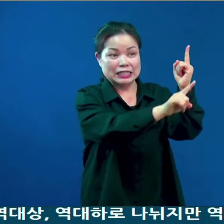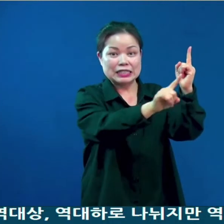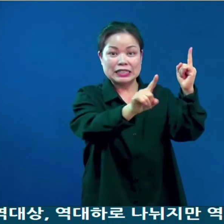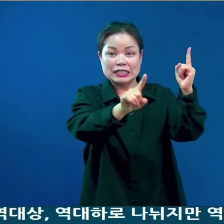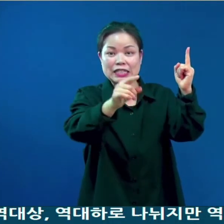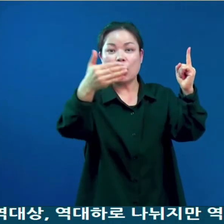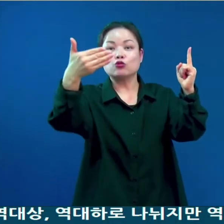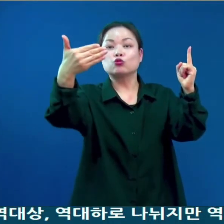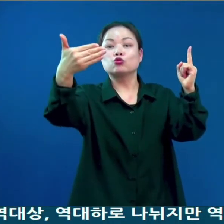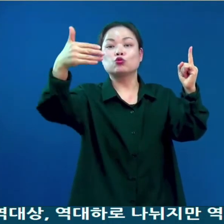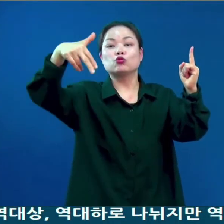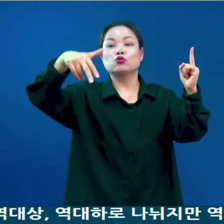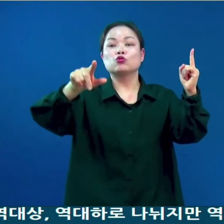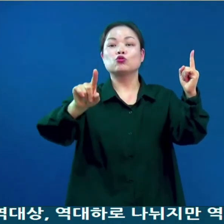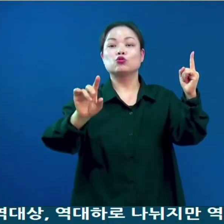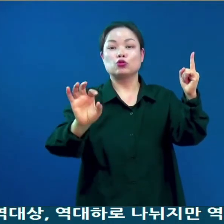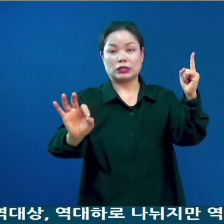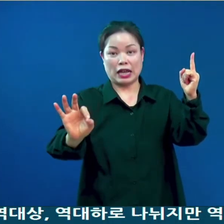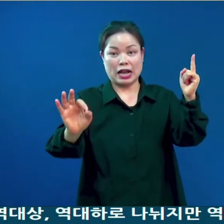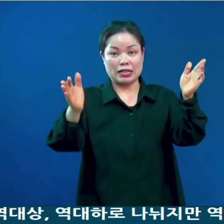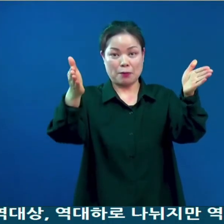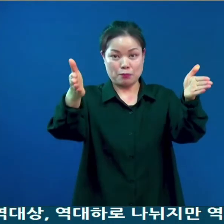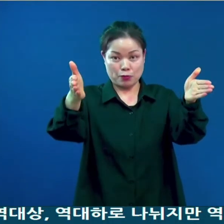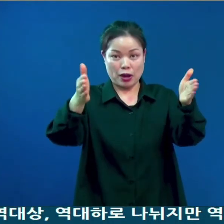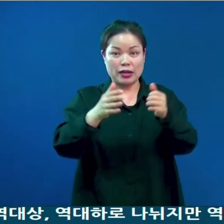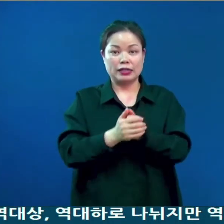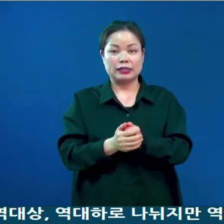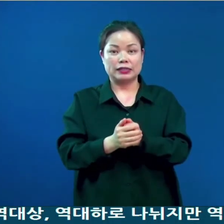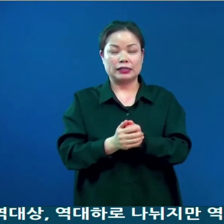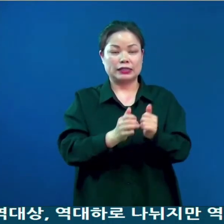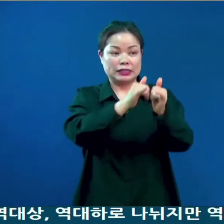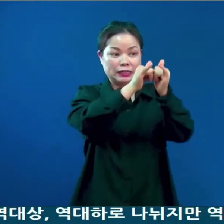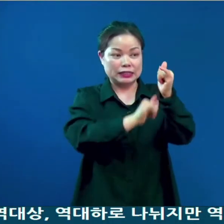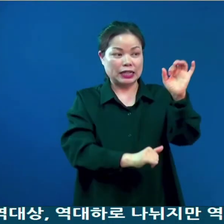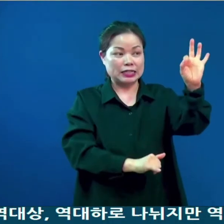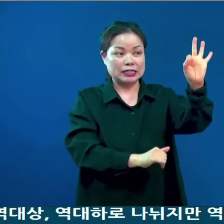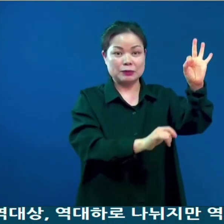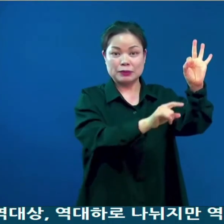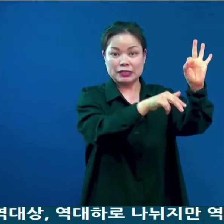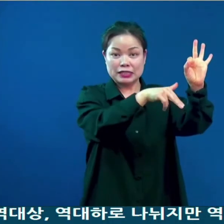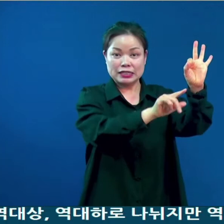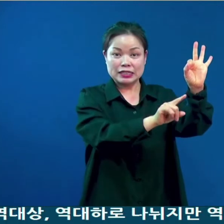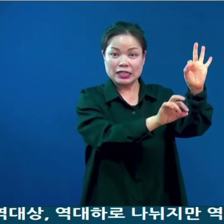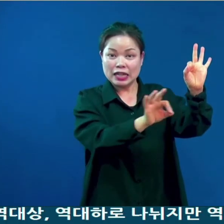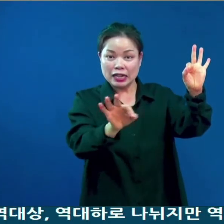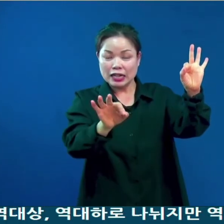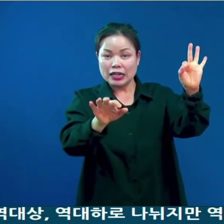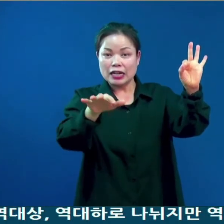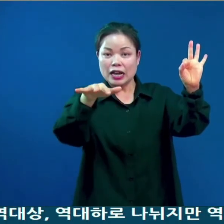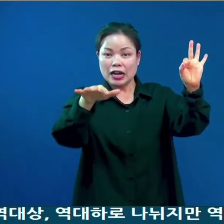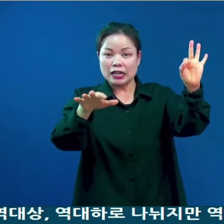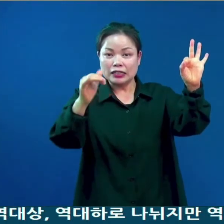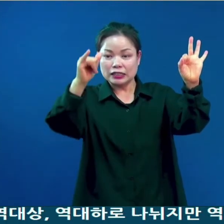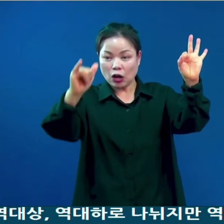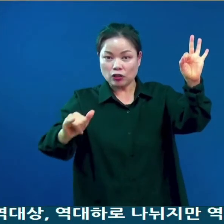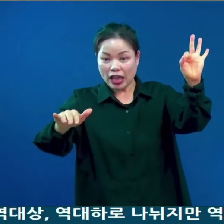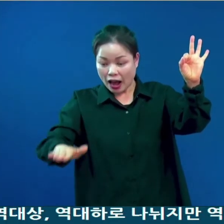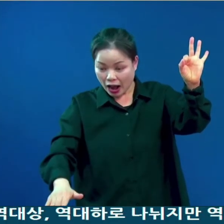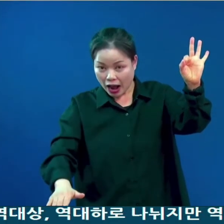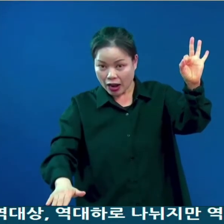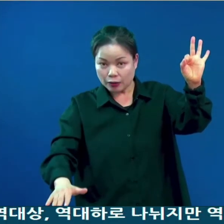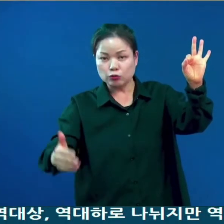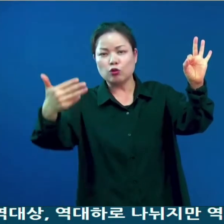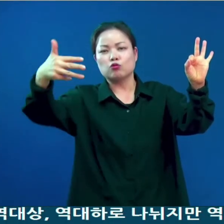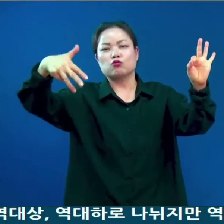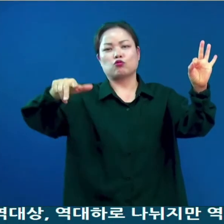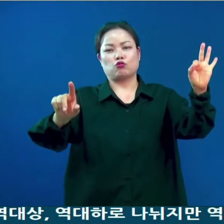1장부터 9장까지 한 부분, 그리고 역대상 10장부터 역대하 9장까지 또 한